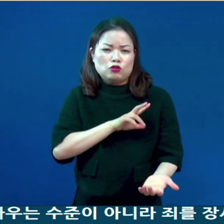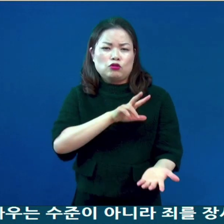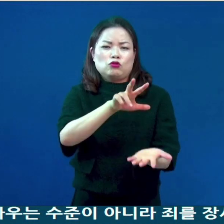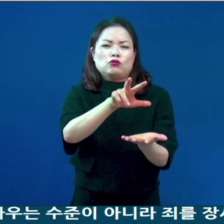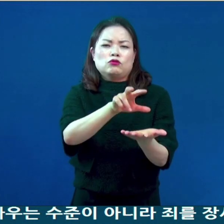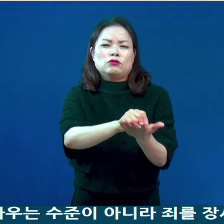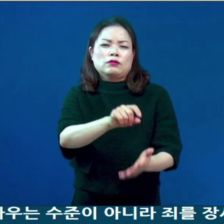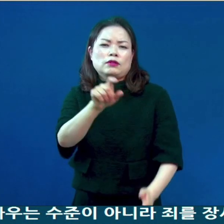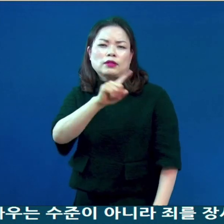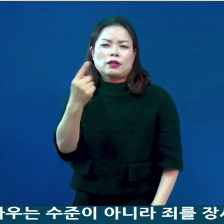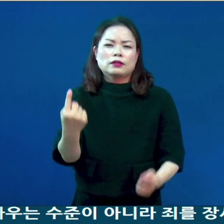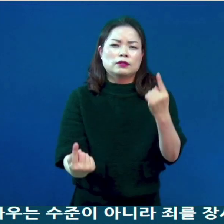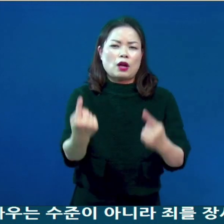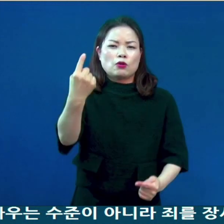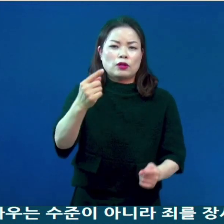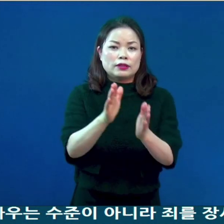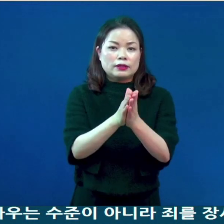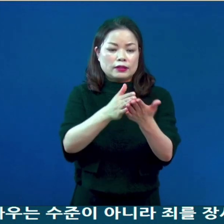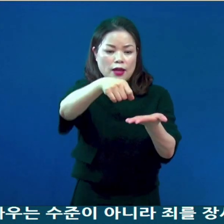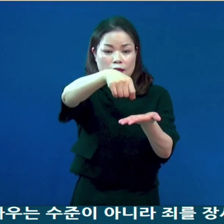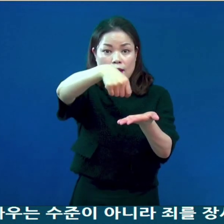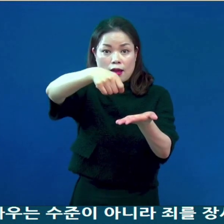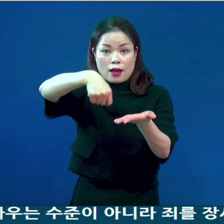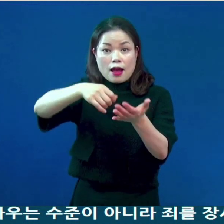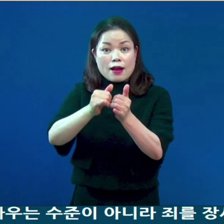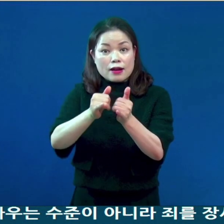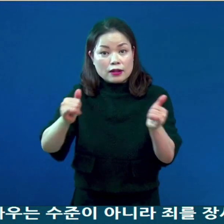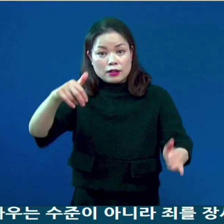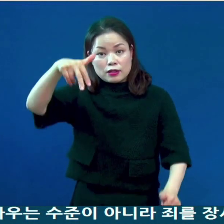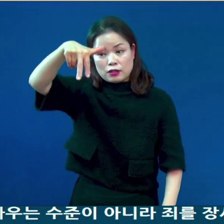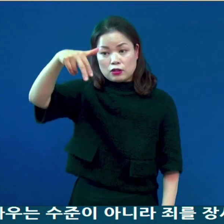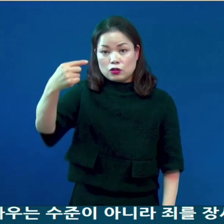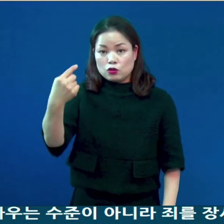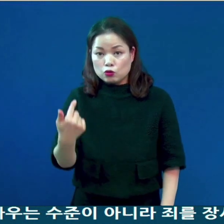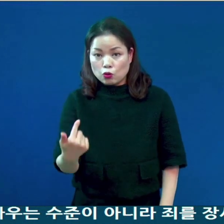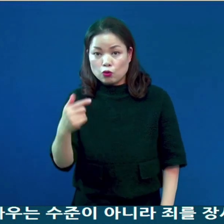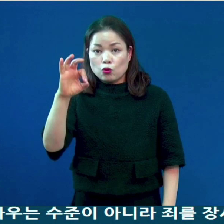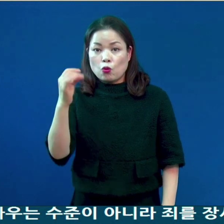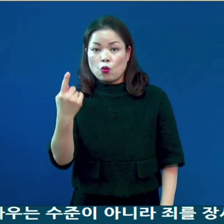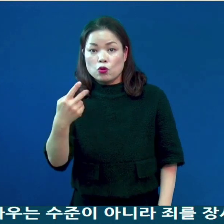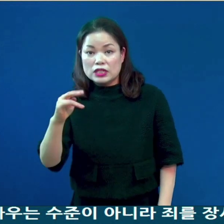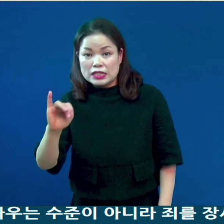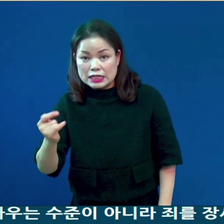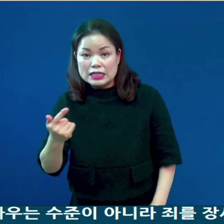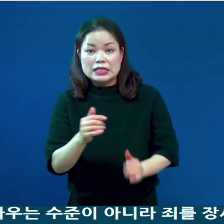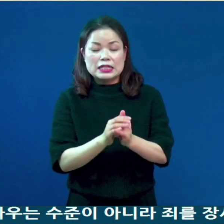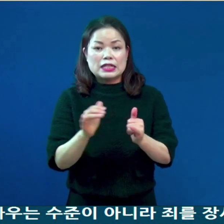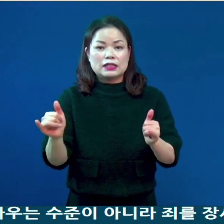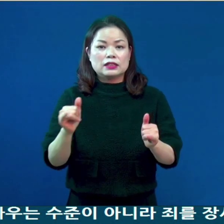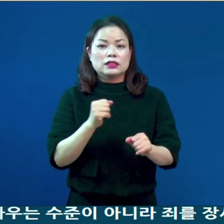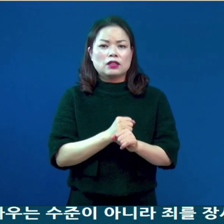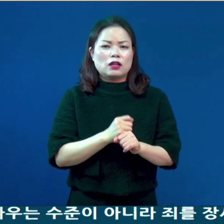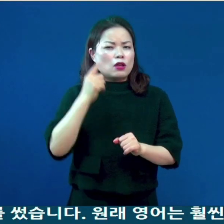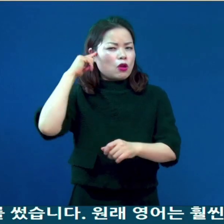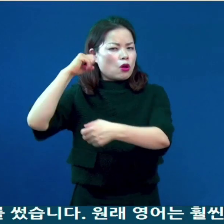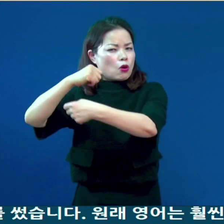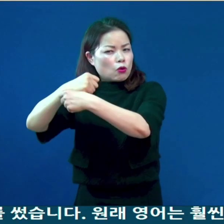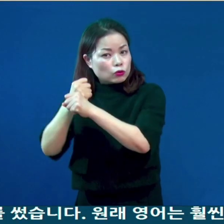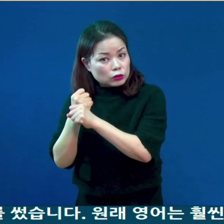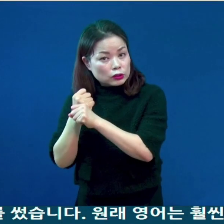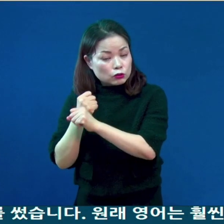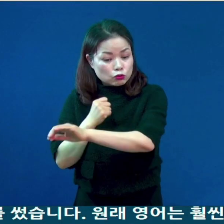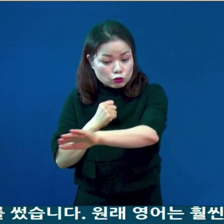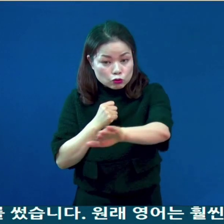가지고 가장 탁월한 책을 저술한 청교도 중에 한 사람이 존 오웬이라는 사람이죠. 그런데 이 존 오웬의 연구는